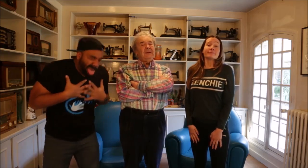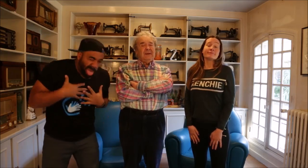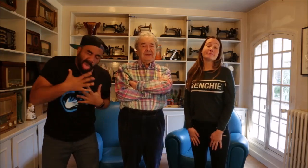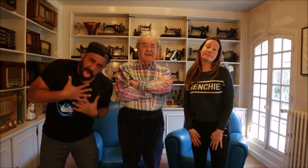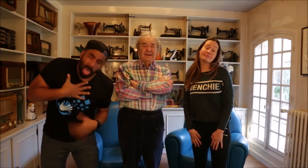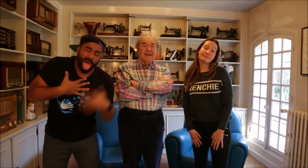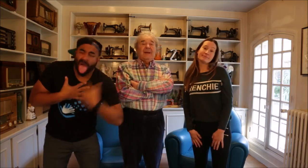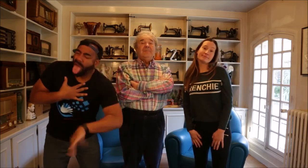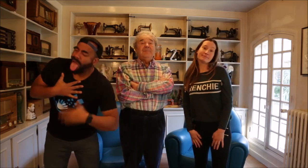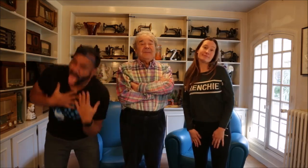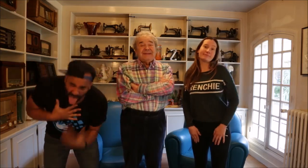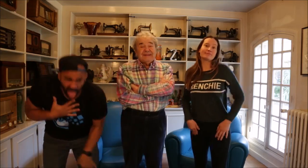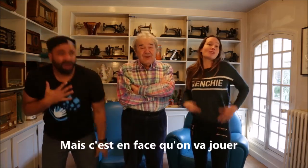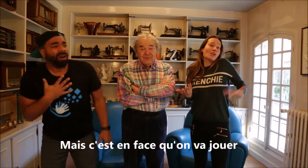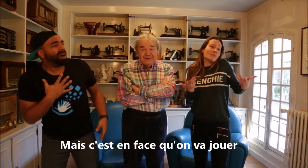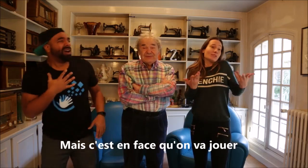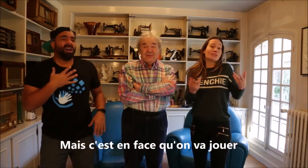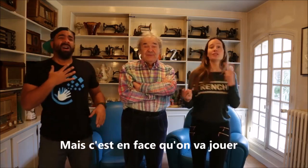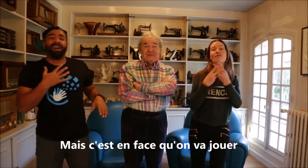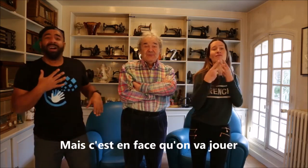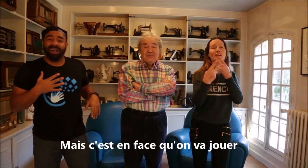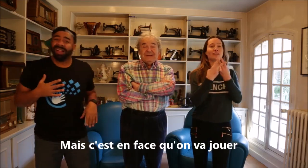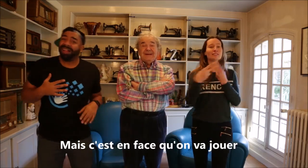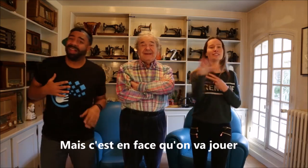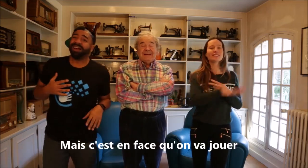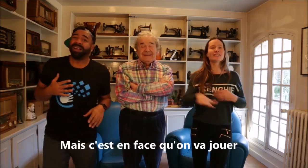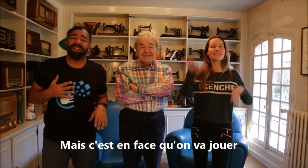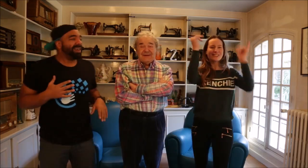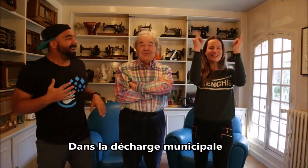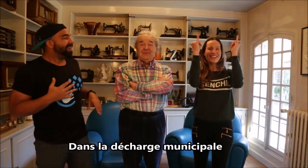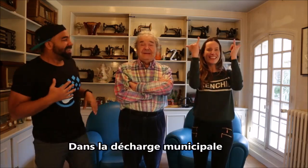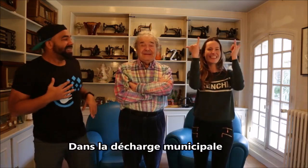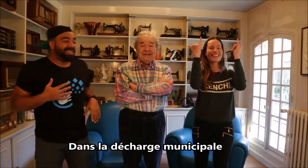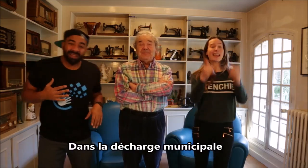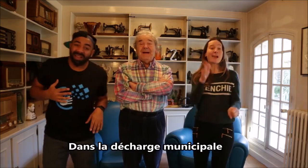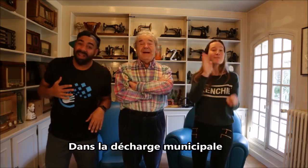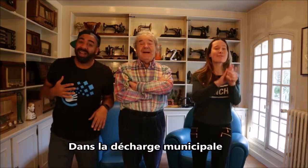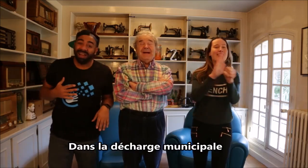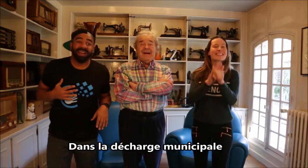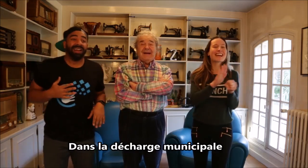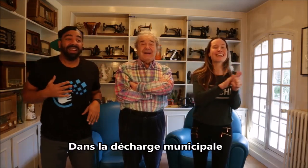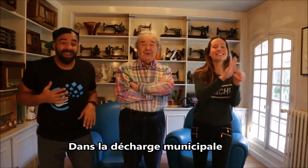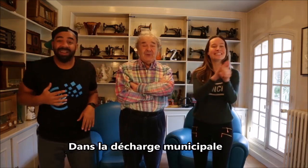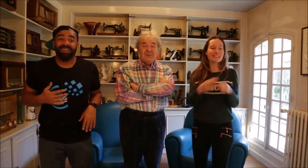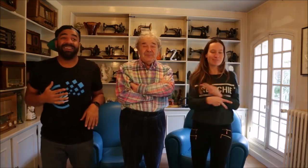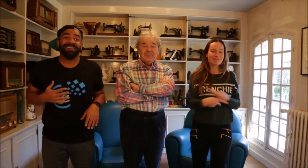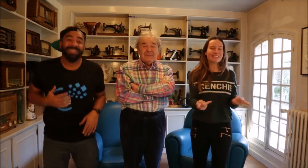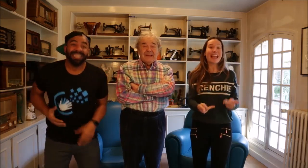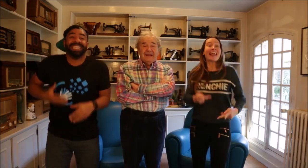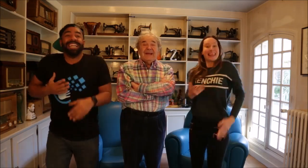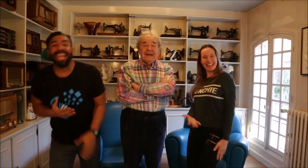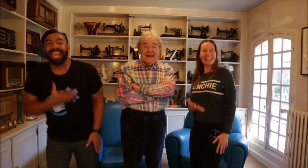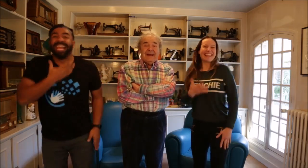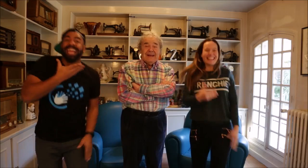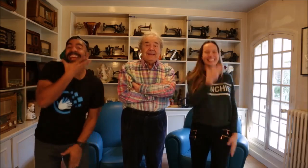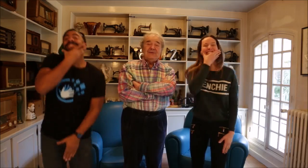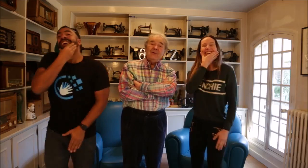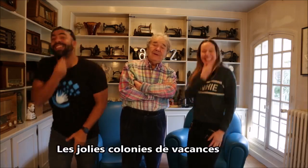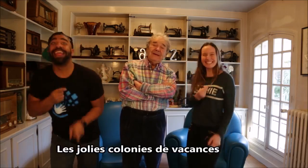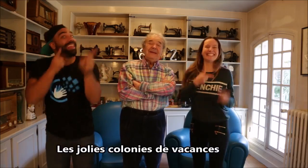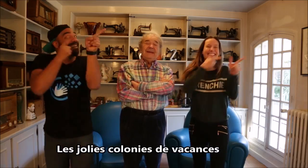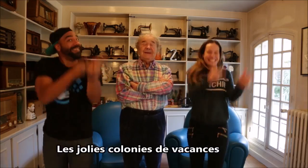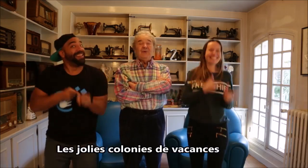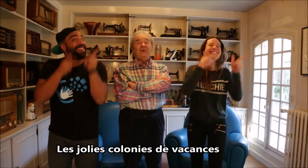côté. Mais c'est en face qu'on va jouer dans la décharge municipale.